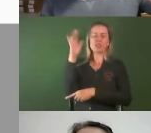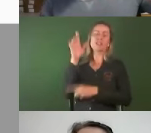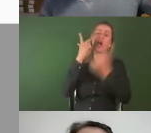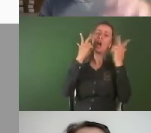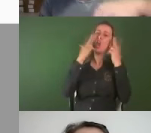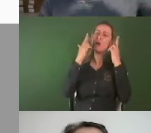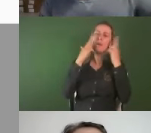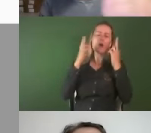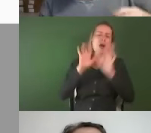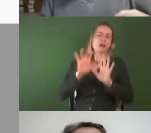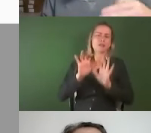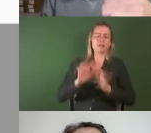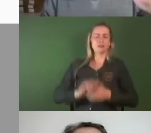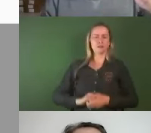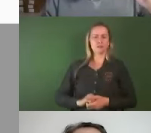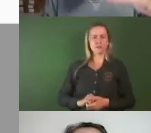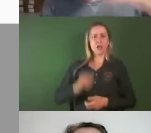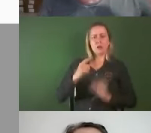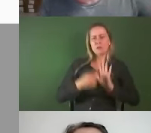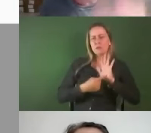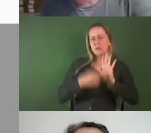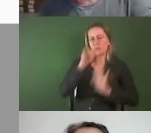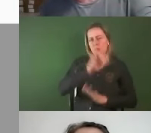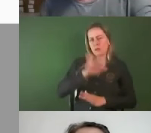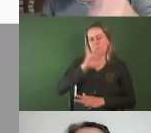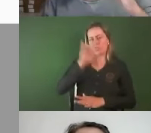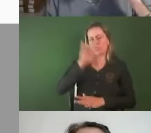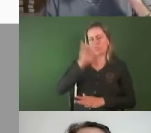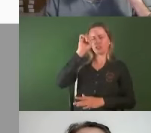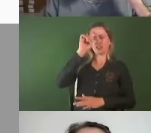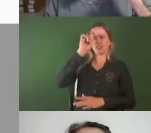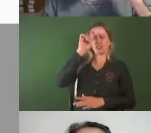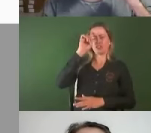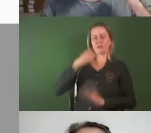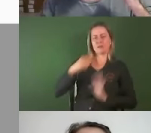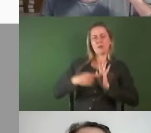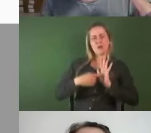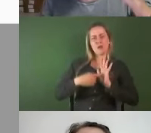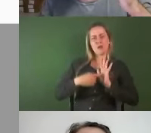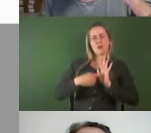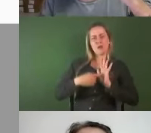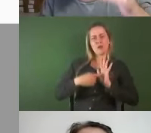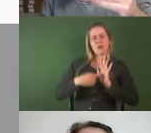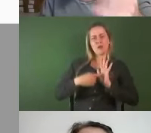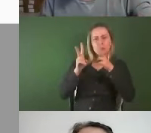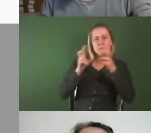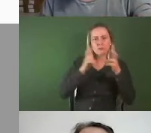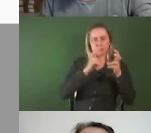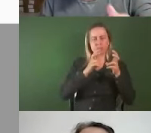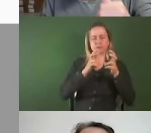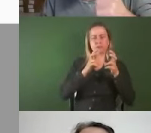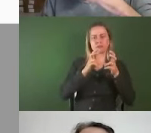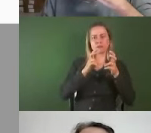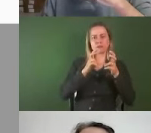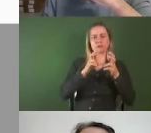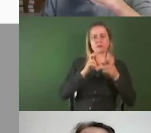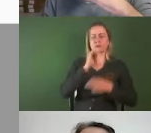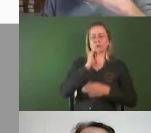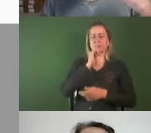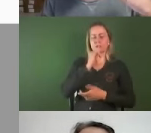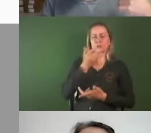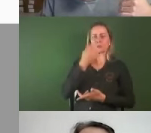e o quanto isso aparece nas imagens, o quanto o cotidiano aparece nas imagens, o quanto o olhar deles é educado de uma maneira em